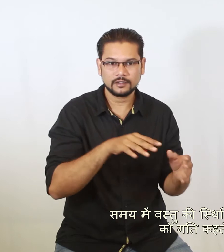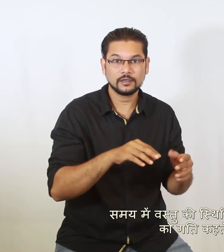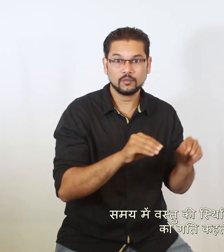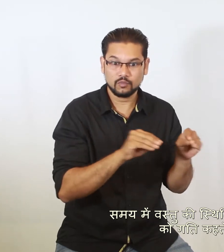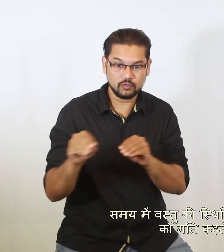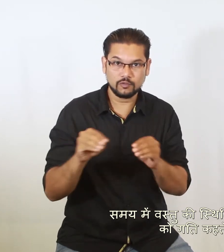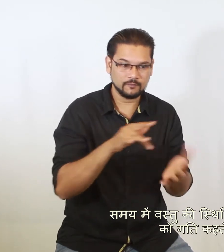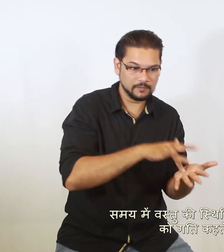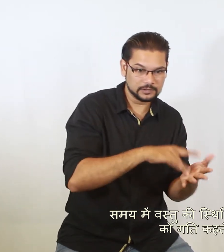कहते है